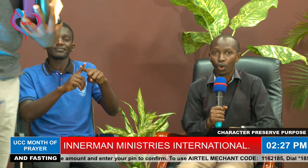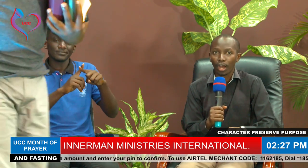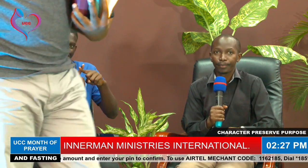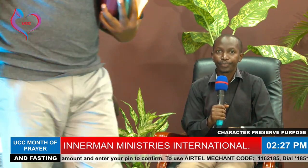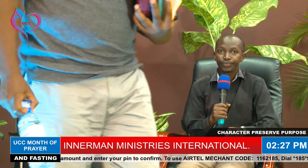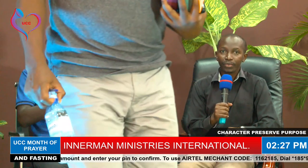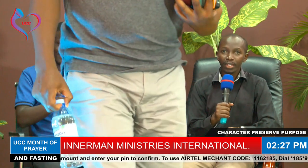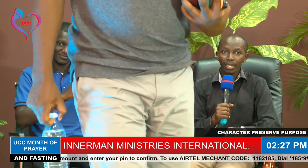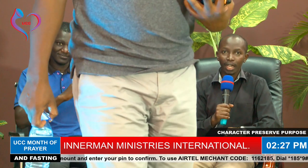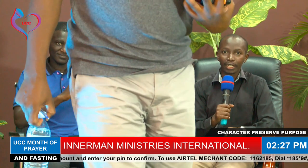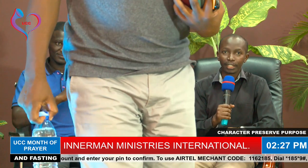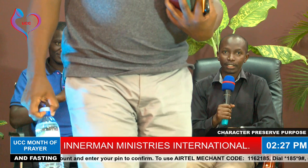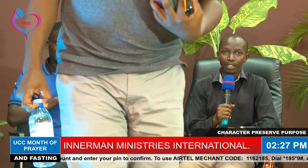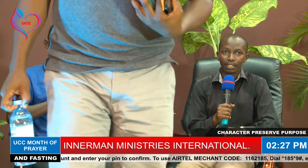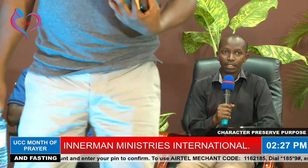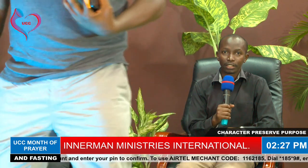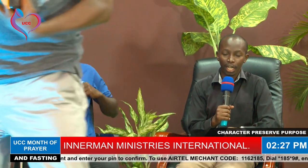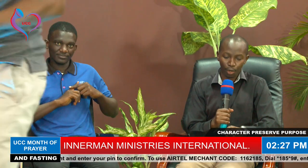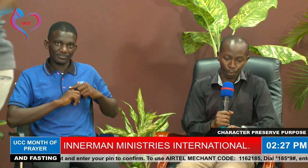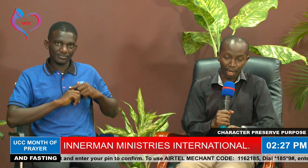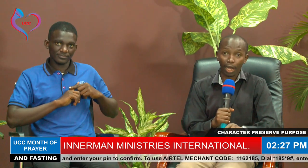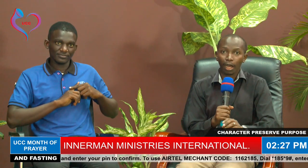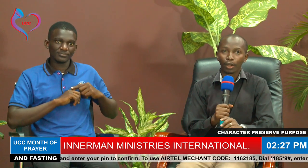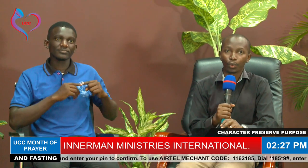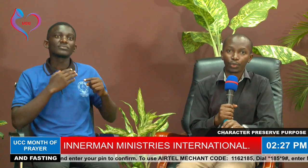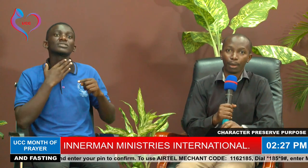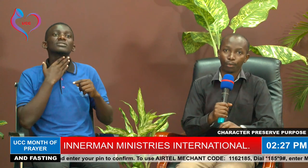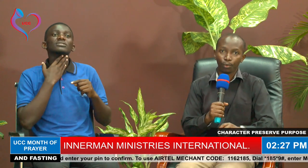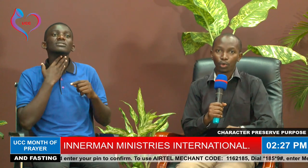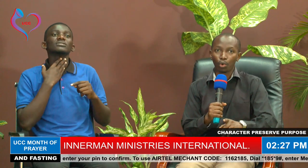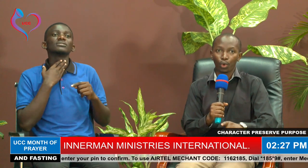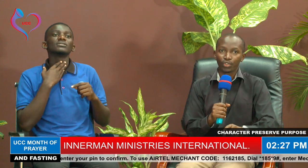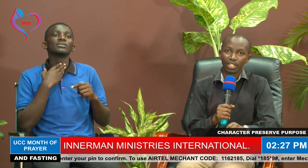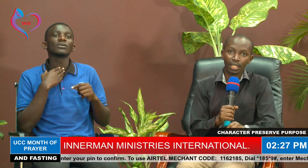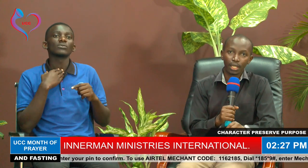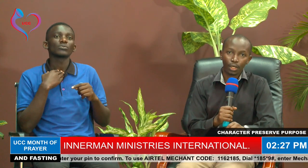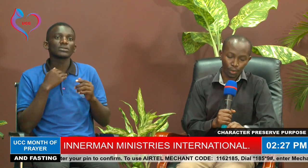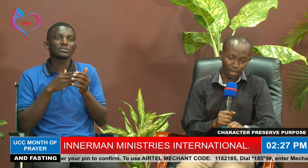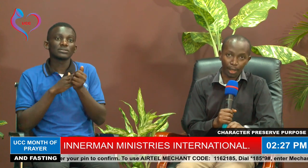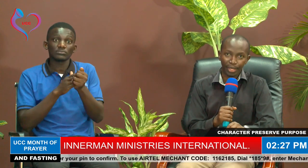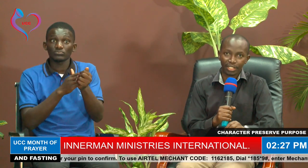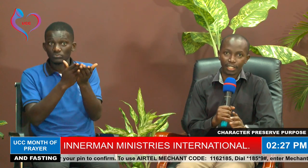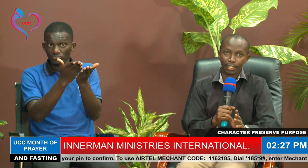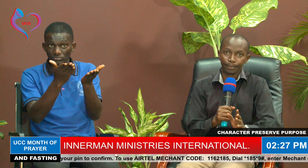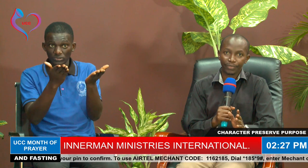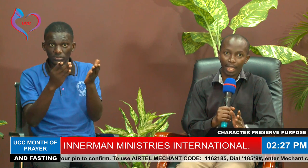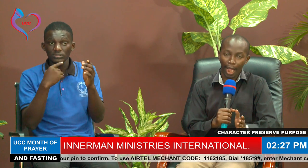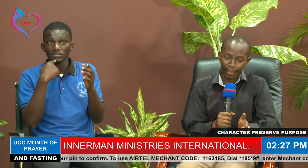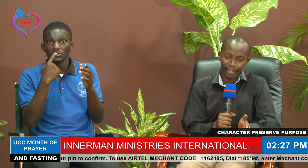olokoka. Kale njagala kubanga nkuyisa mu kwatula obulokozi ogambe nti ayi